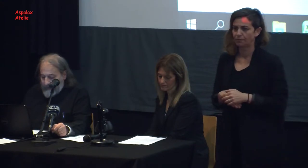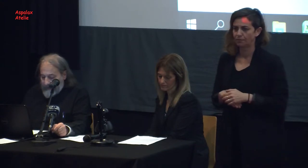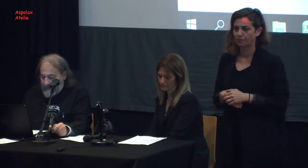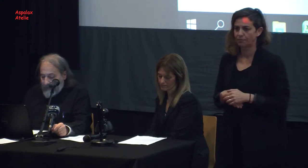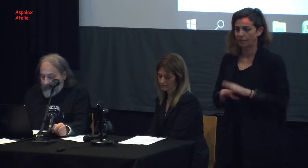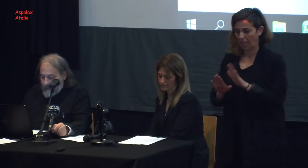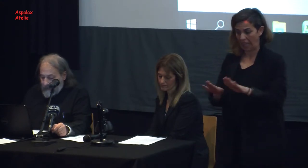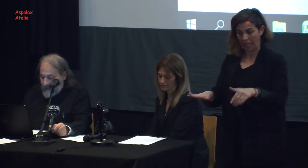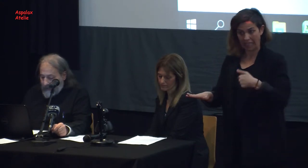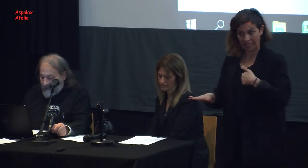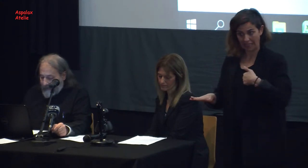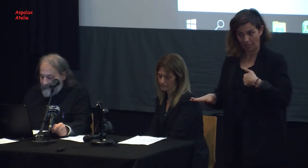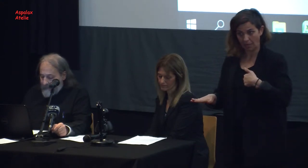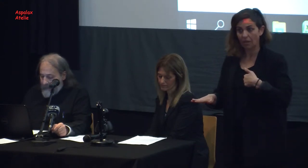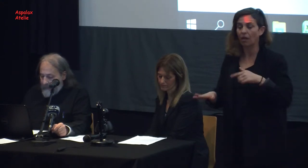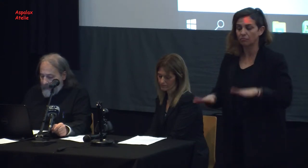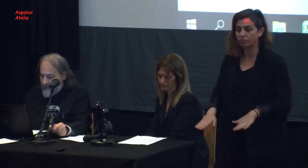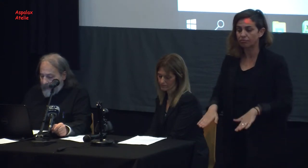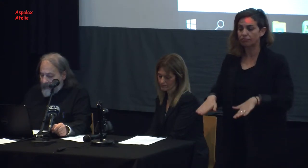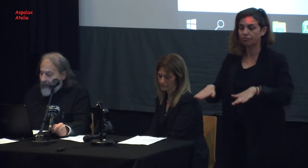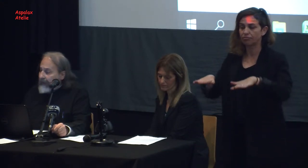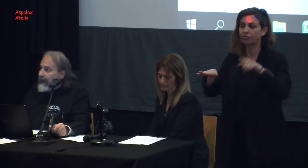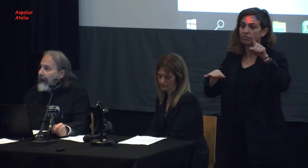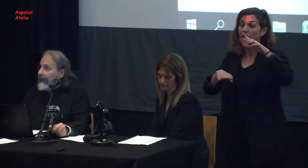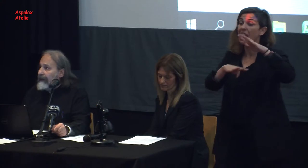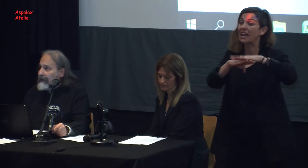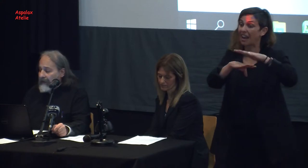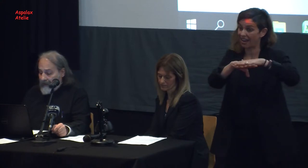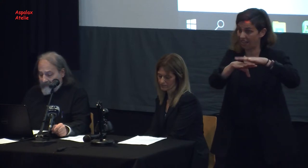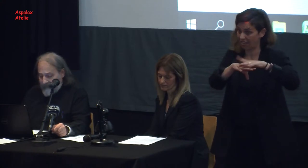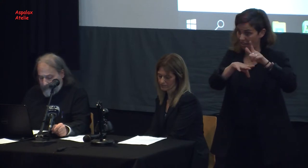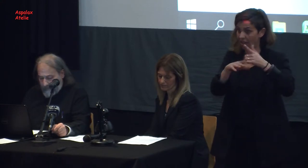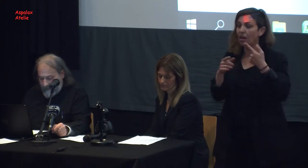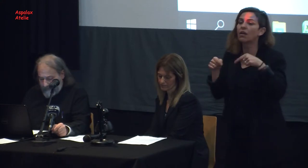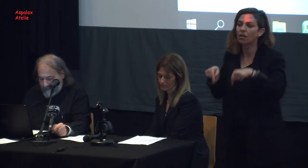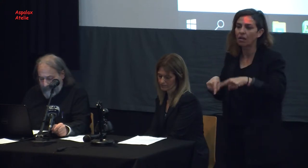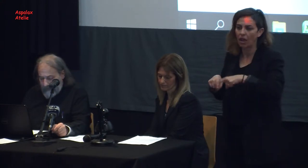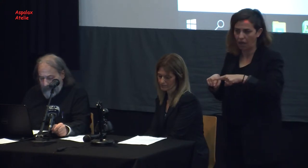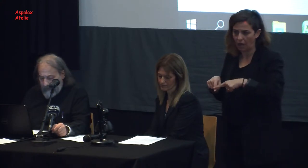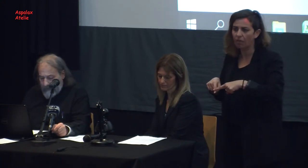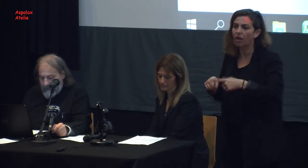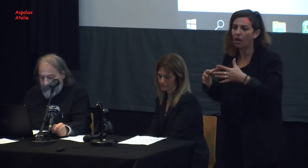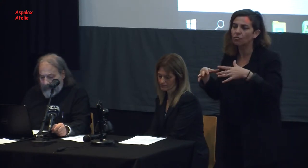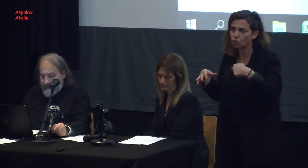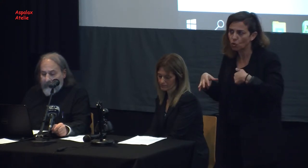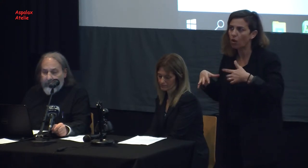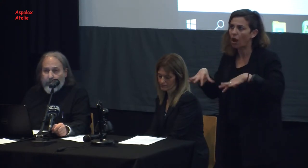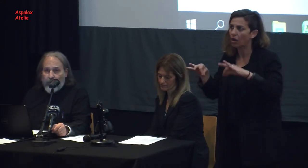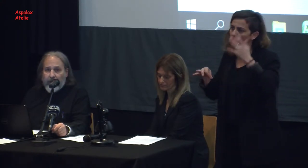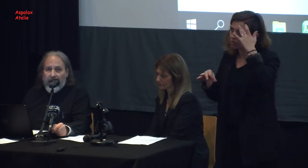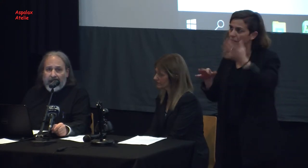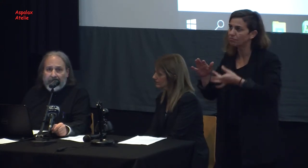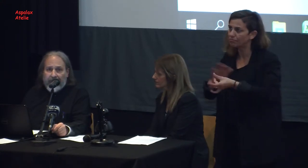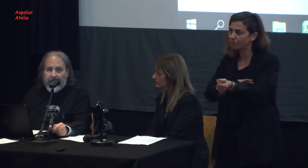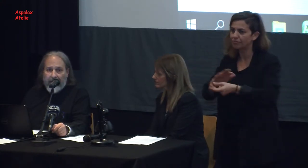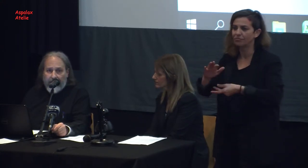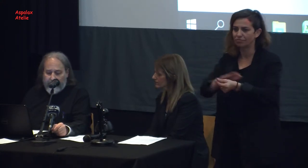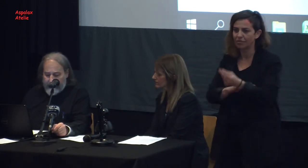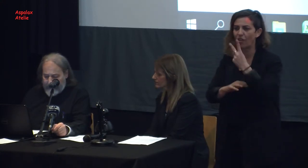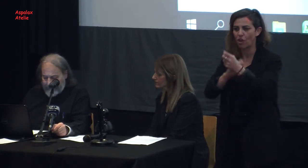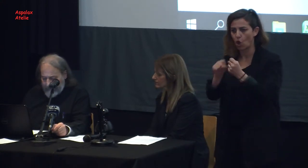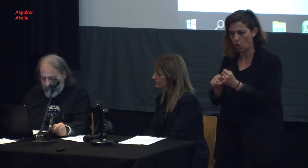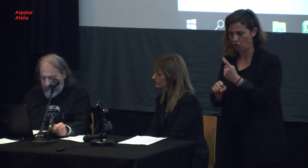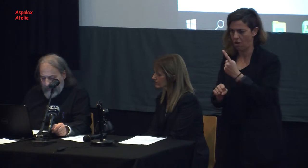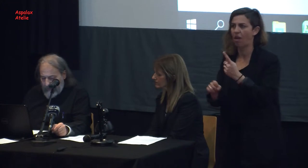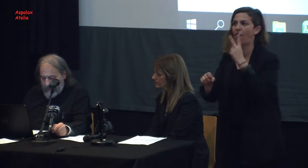Τα παιδιά μας είχαν μεγαλώσει στον Καναδά και ένα-ένα άρχισαν να φεύγουν. Κάθε 2 χρόνια έφευγε και